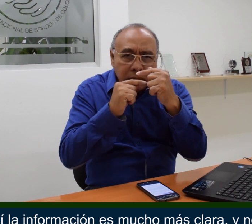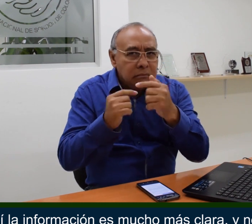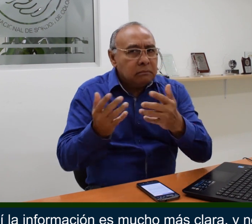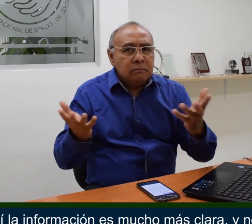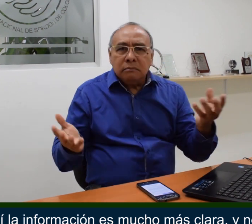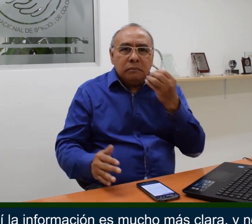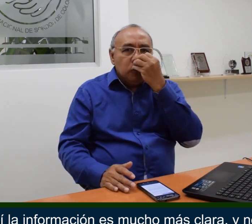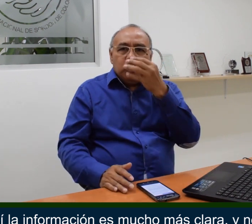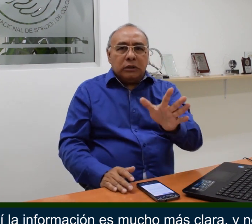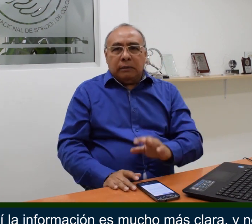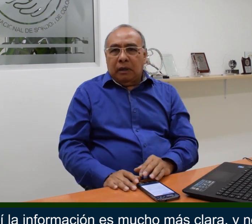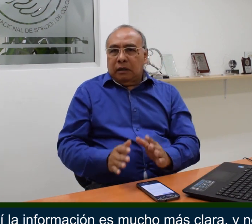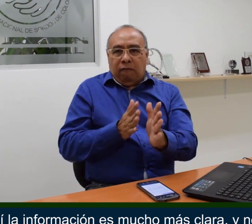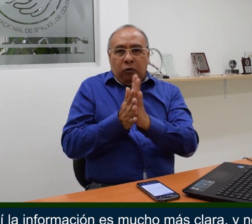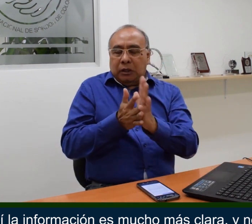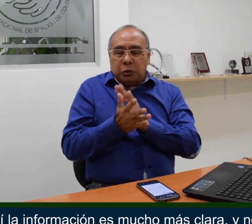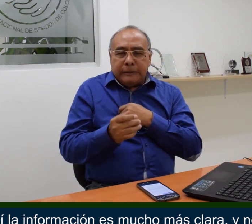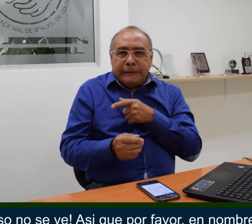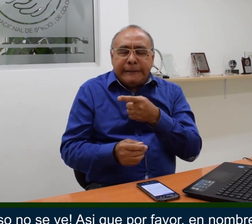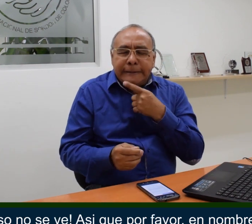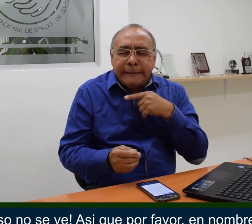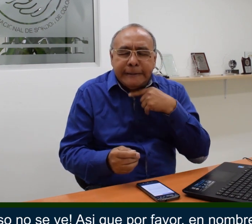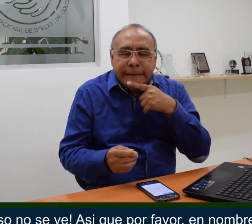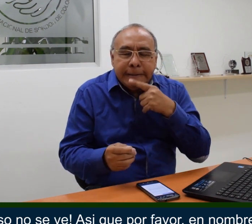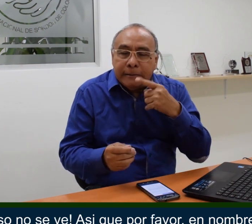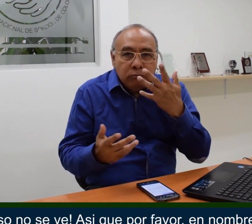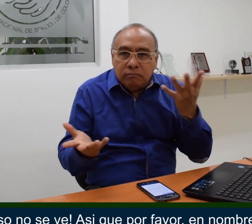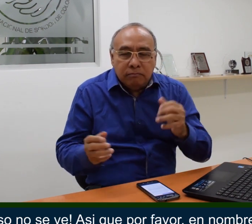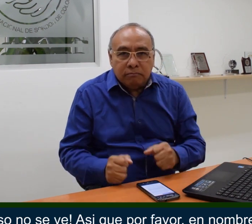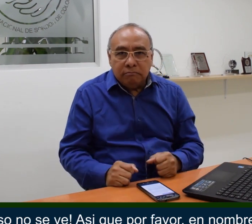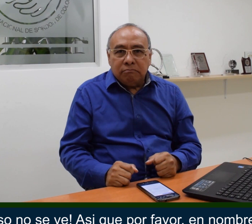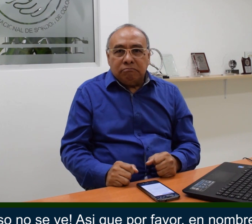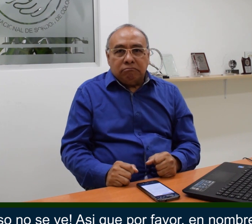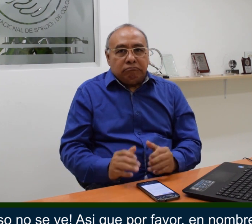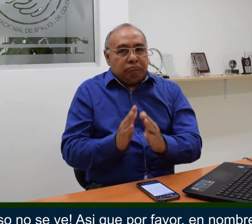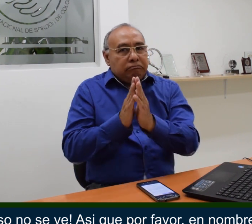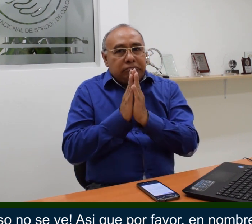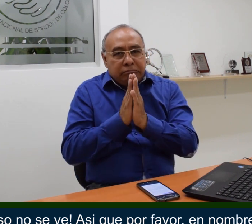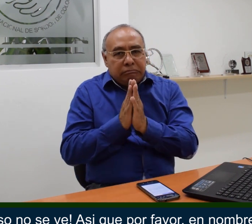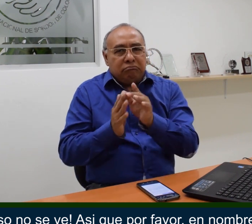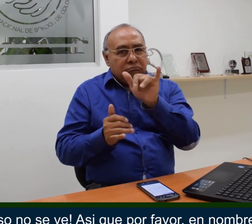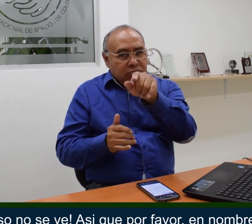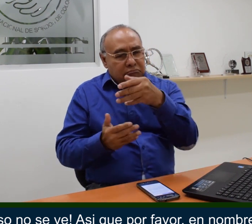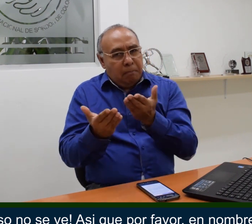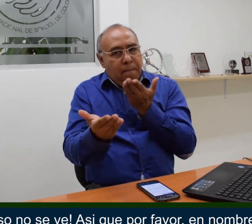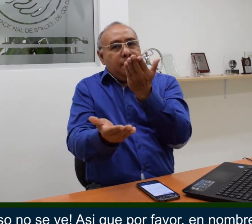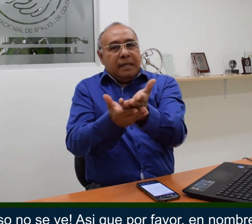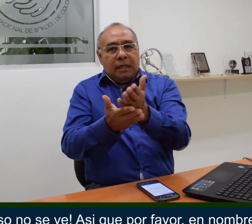vemos en televisión. Eso no sirve, no se ve. Así que por favor, en nombre de la comunidad sorda, atendiendo sus